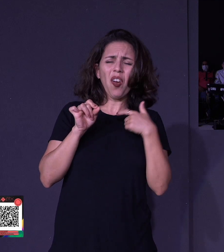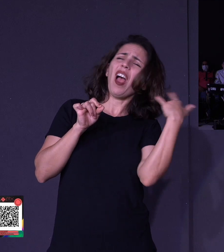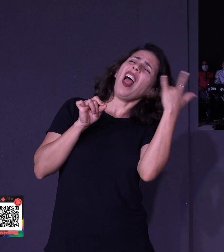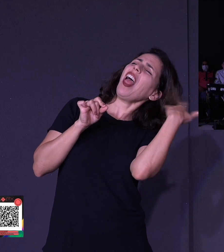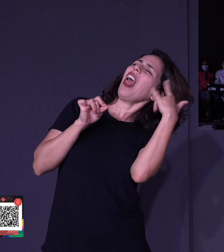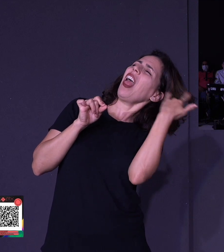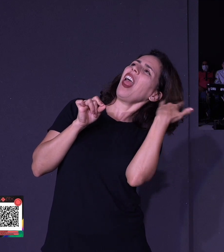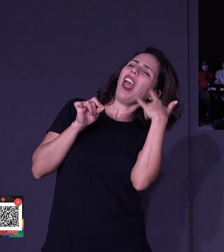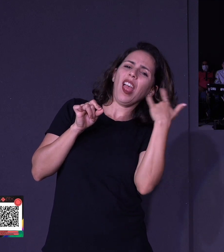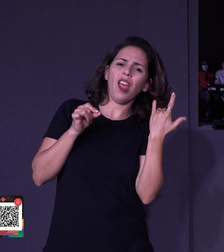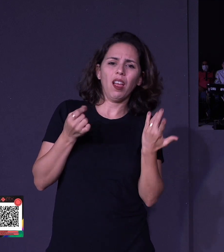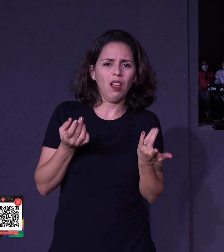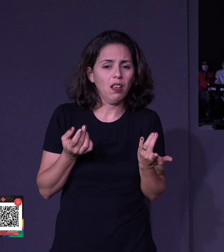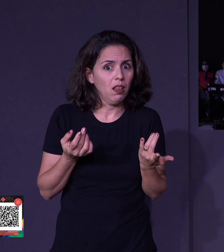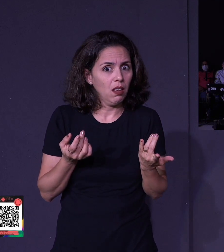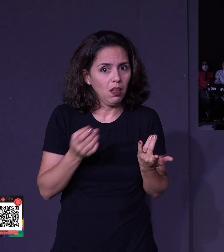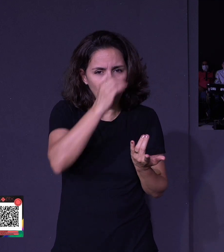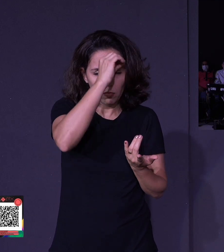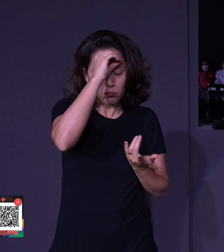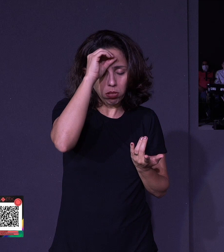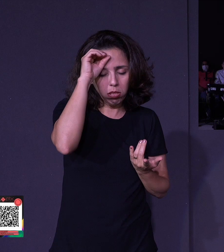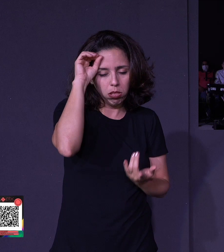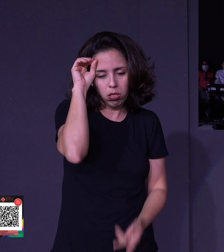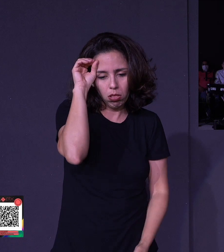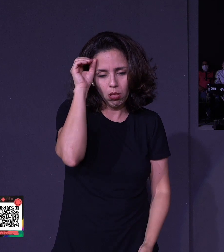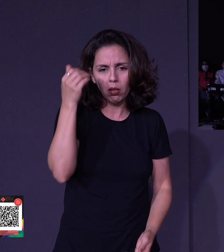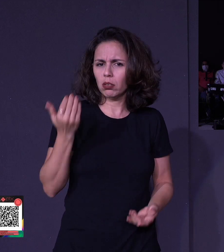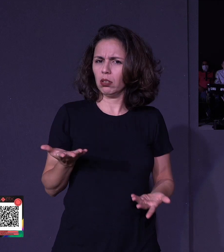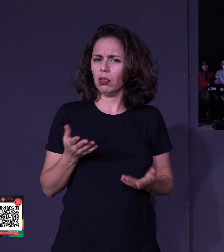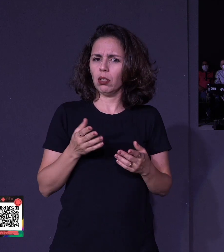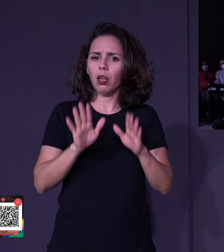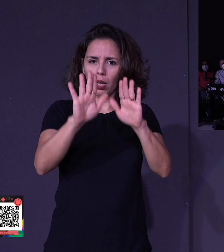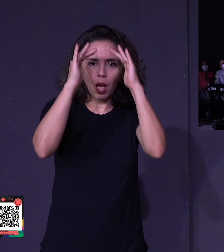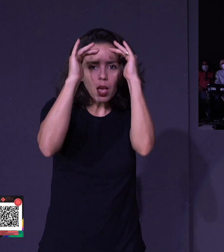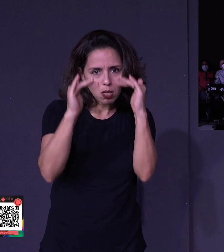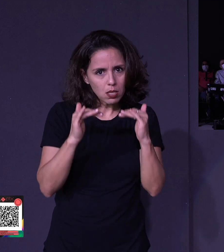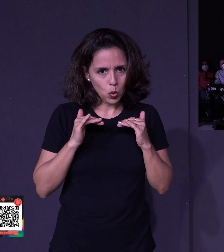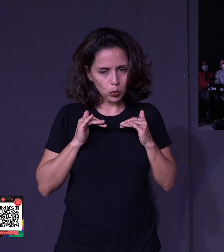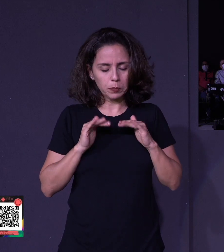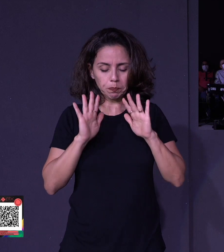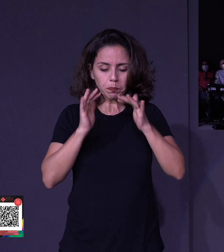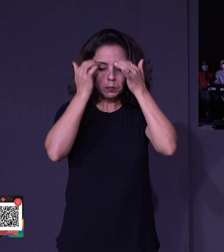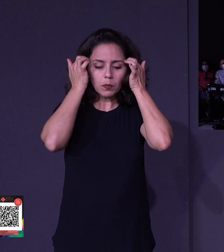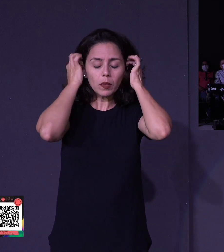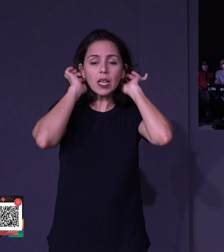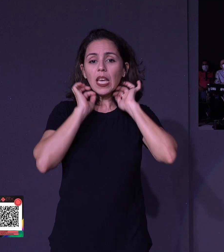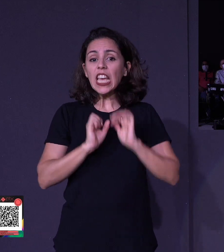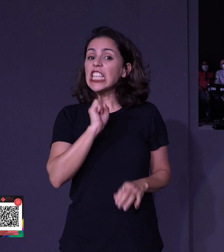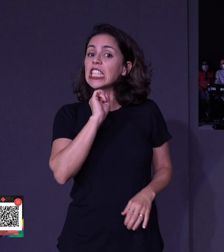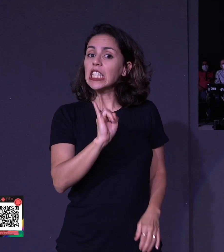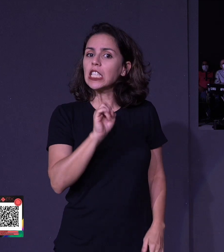de vida. Me escute. Quem quer viver na prática do pecado e quem quer induzir os outros a viverem esse estilo de vida